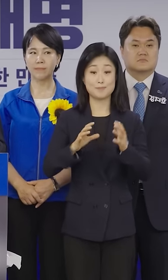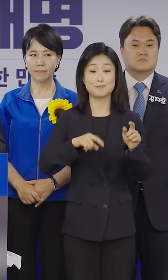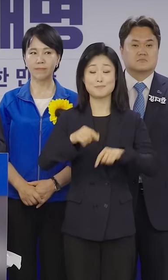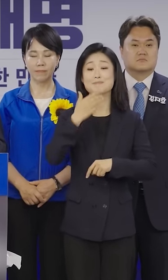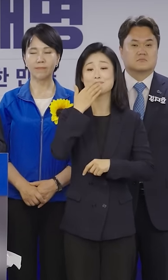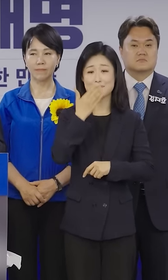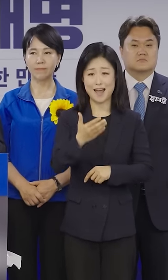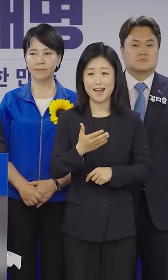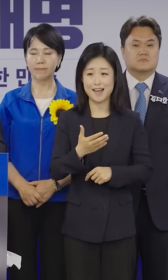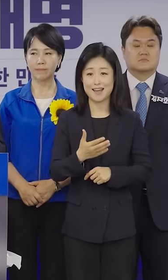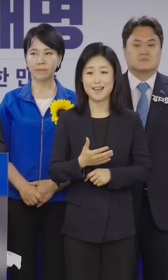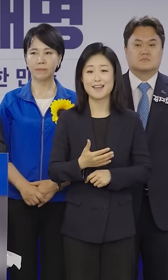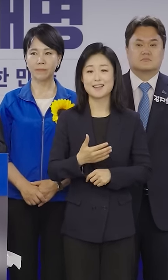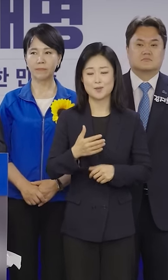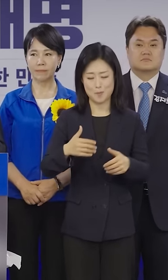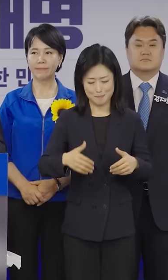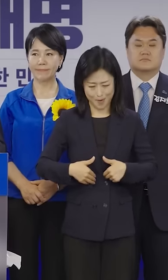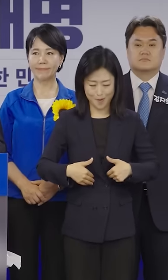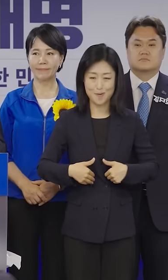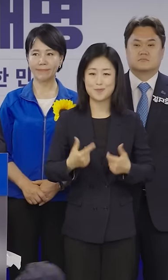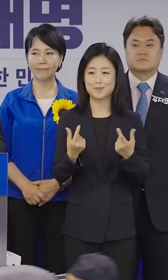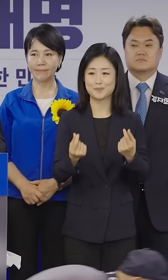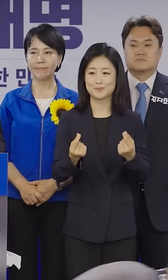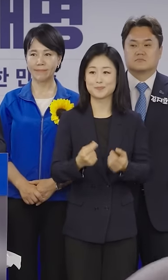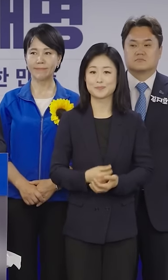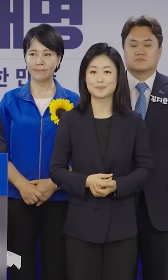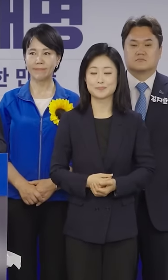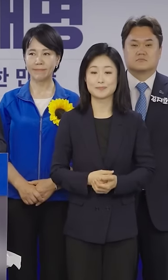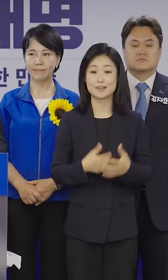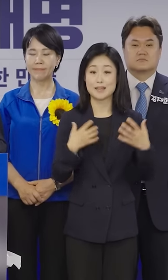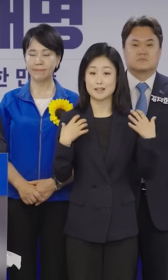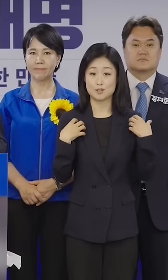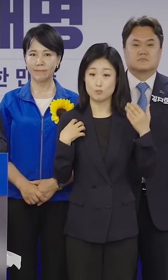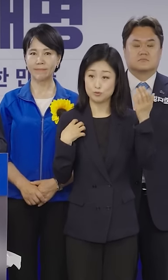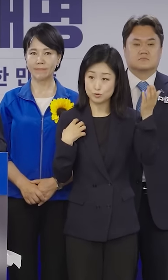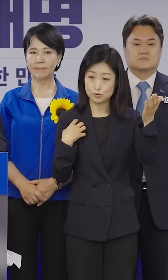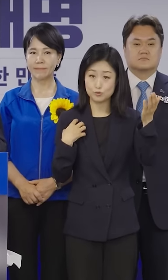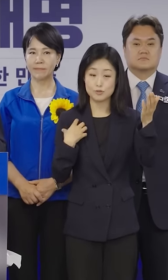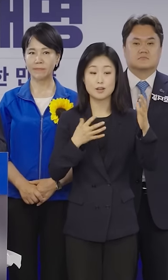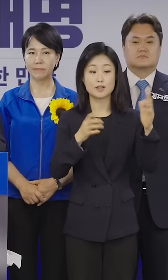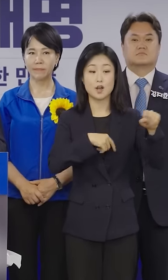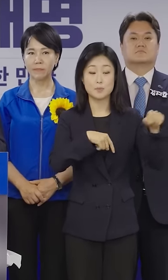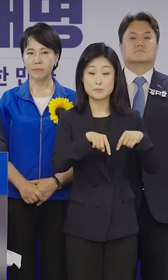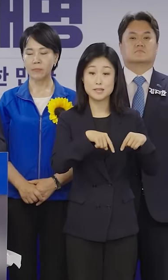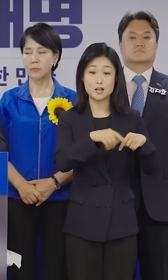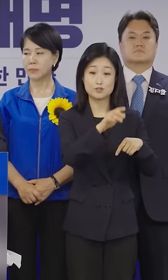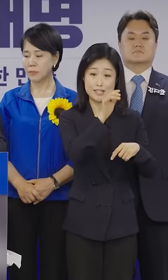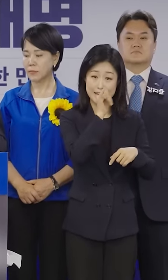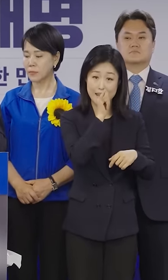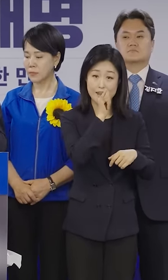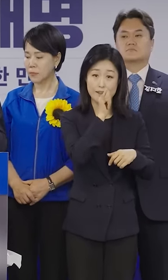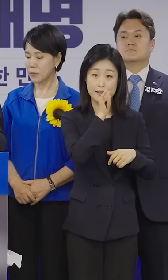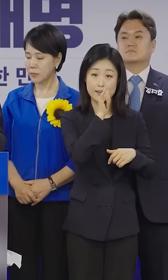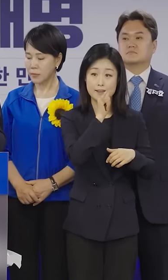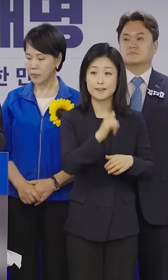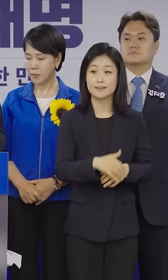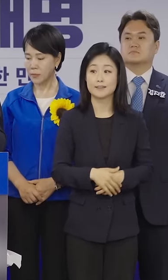있습니다. 협치해야 됩니다. 정부가 협치를 할 수 있는